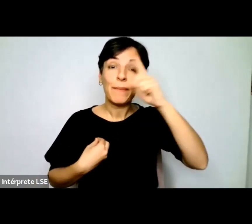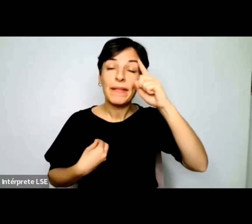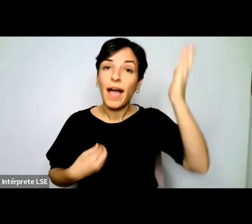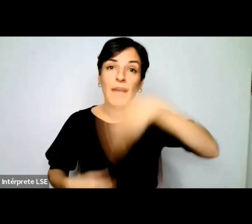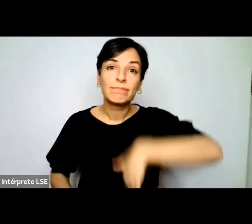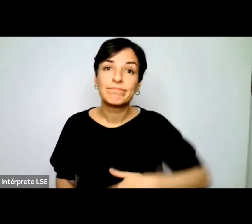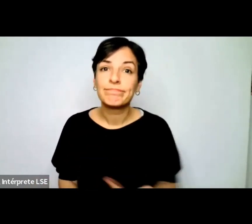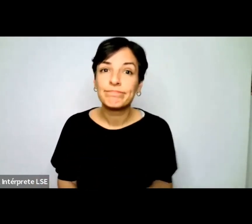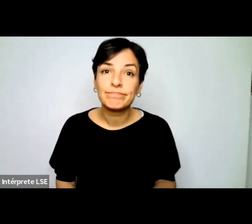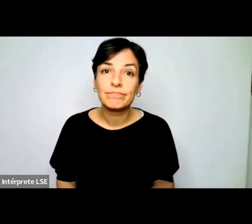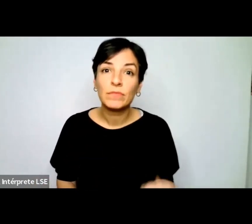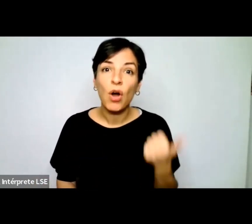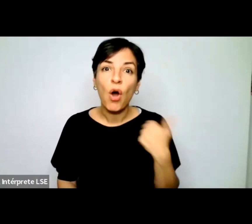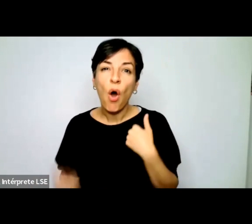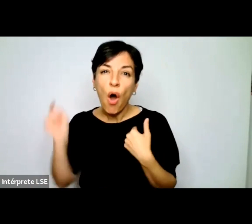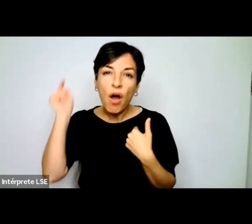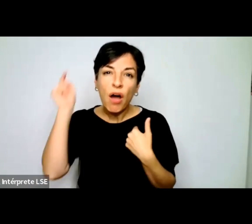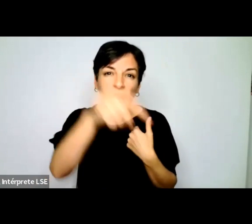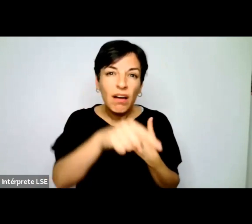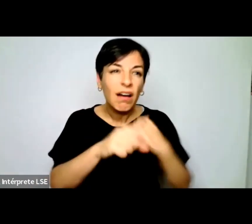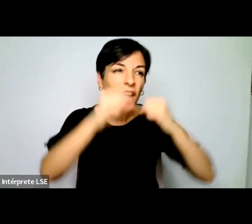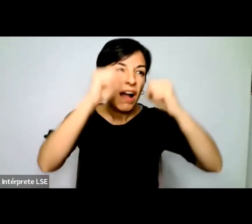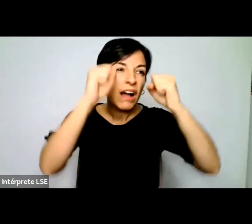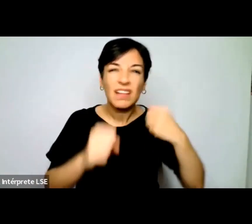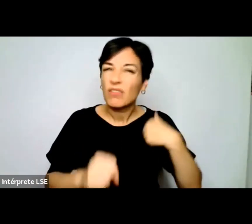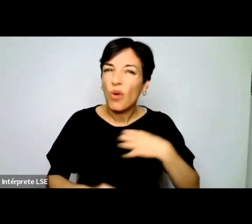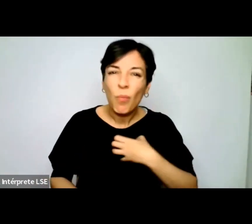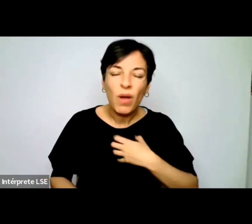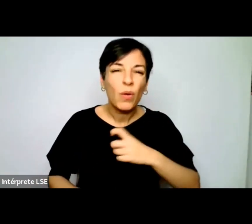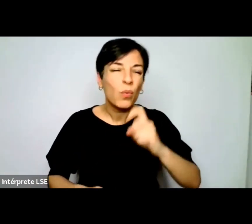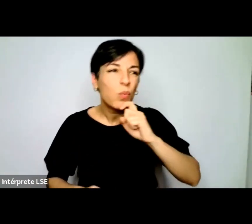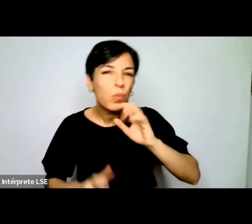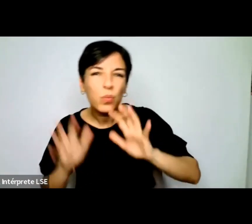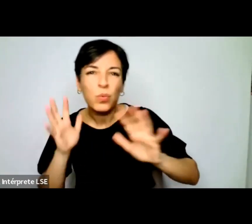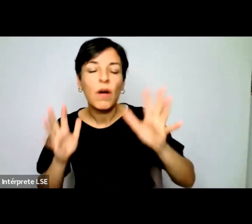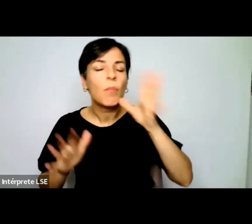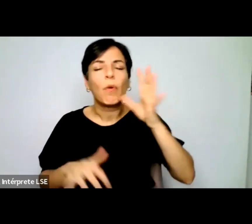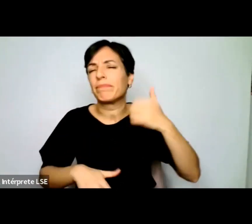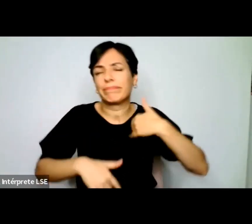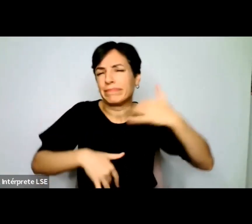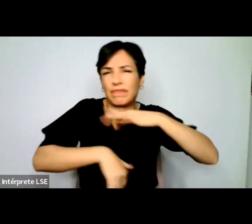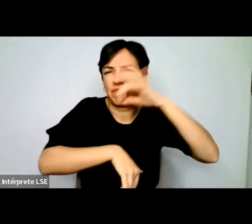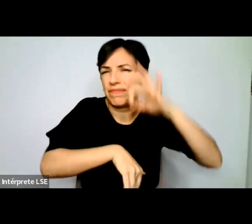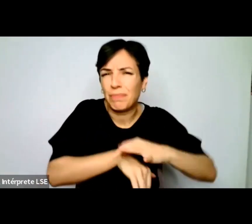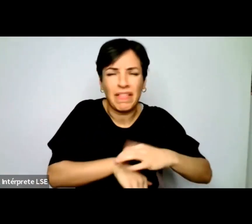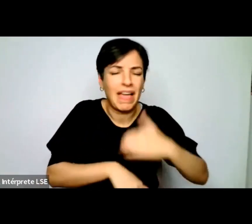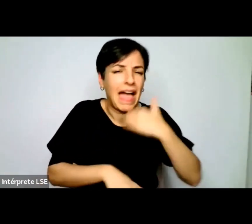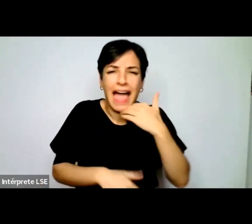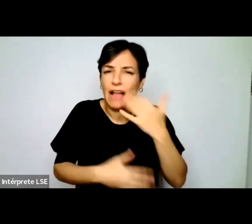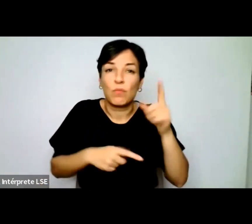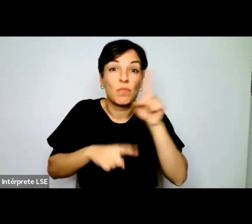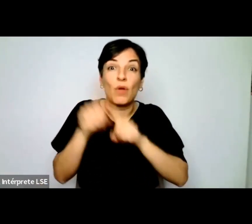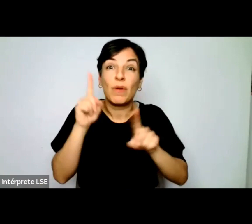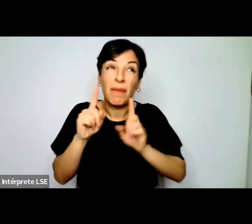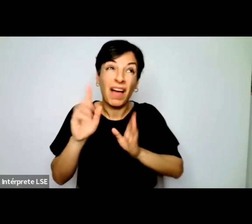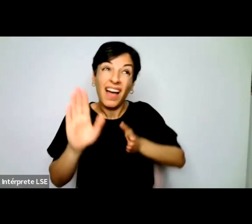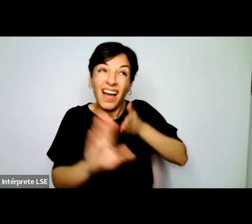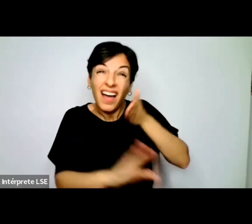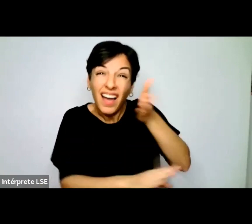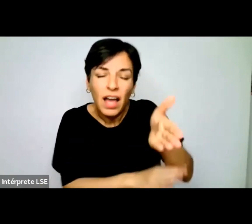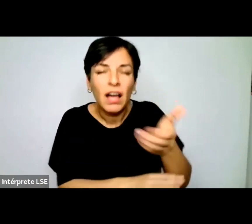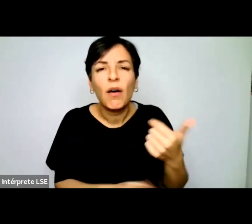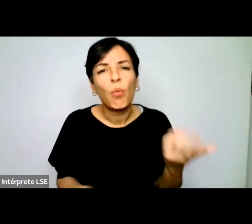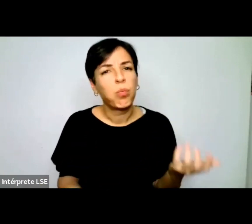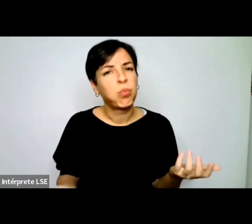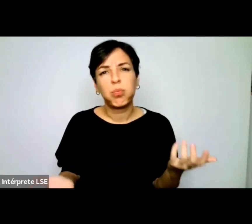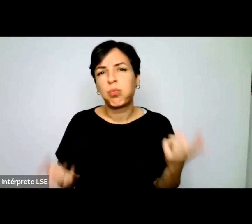se puedan desplazar hasta el centro o les resulte complicado pues porque tengan algún tipo de enfermedad o algún tipo de problema y le resulte complicado